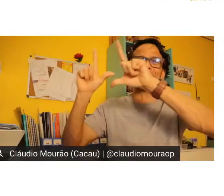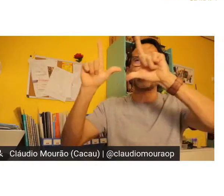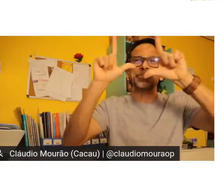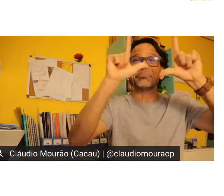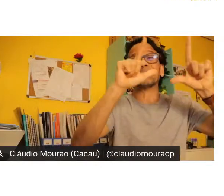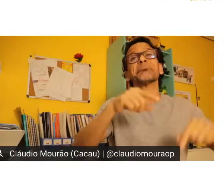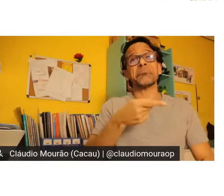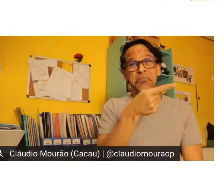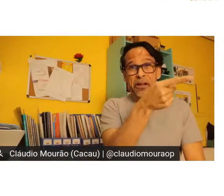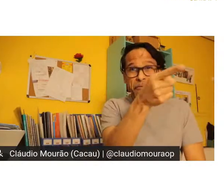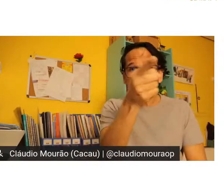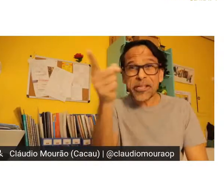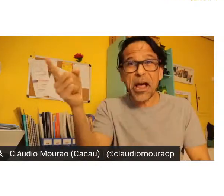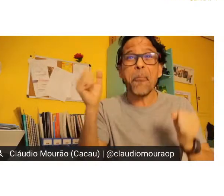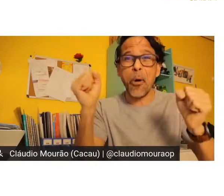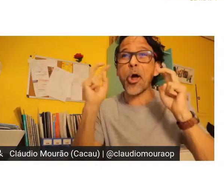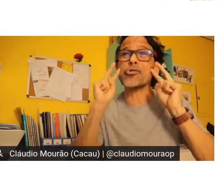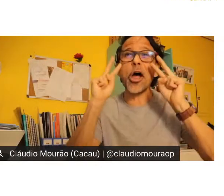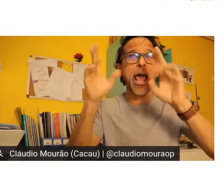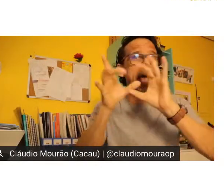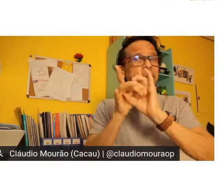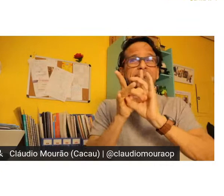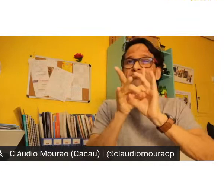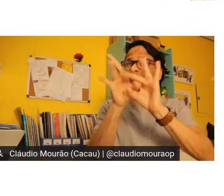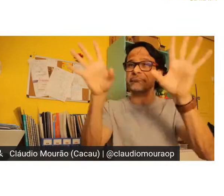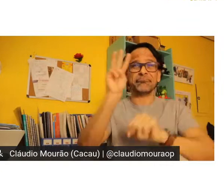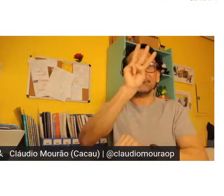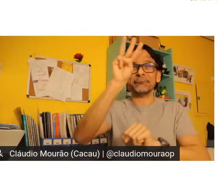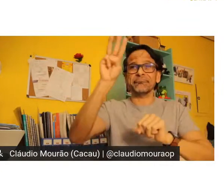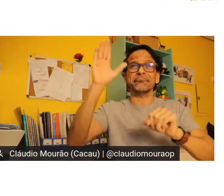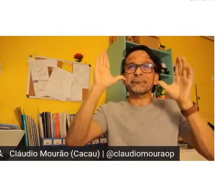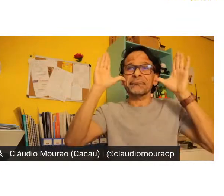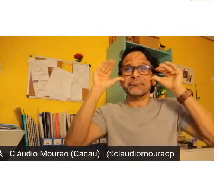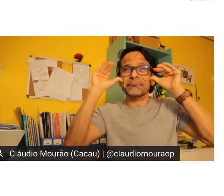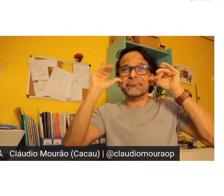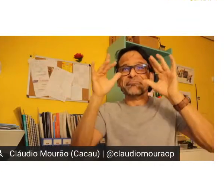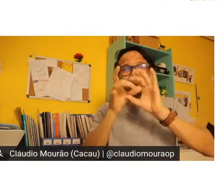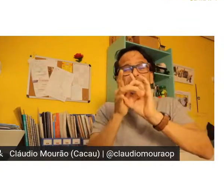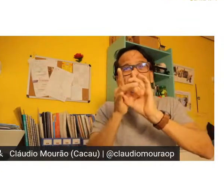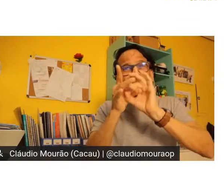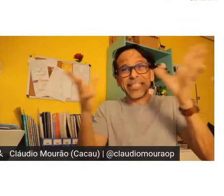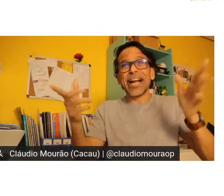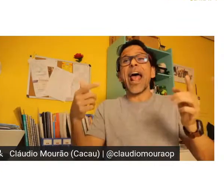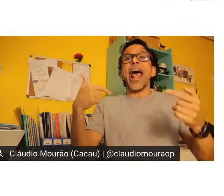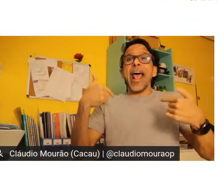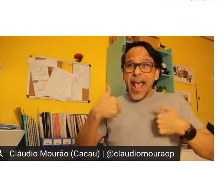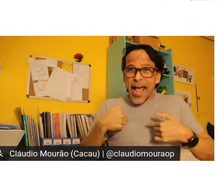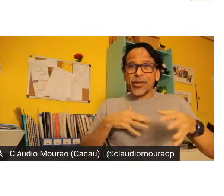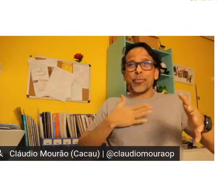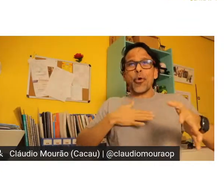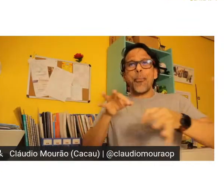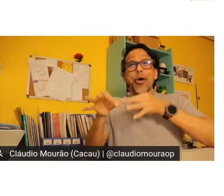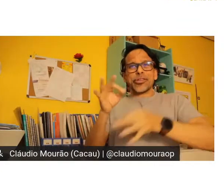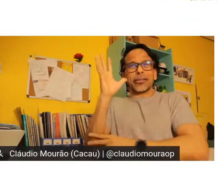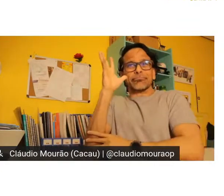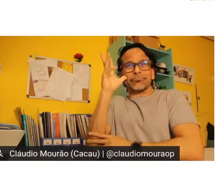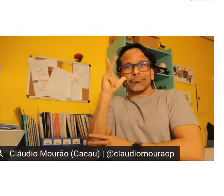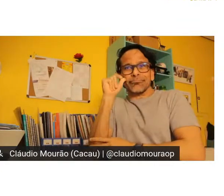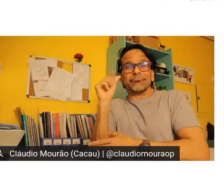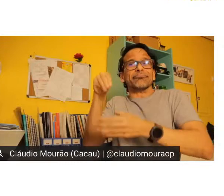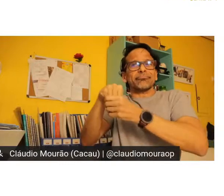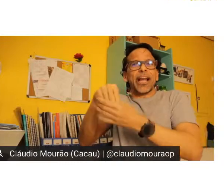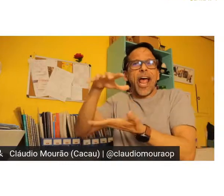mais ou menos 1720 Produções audiovisuais e